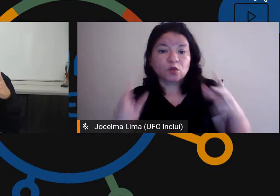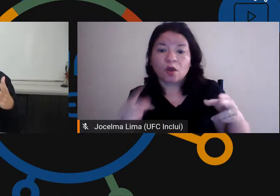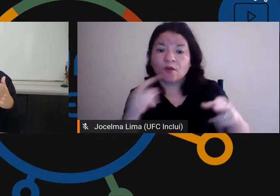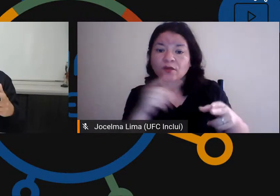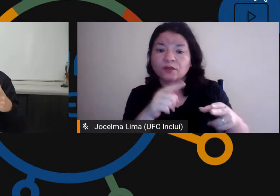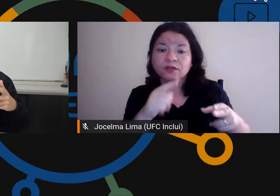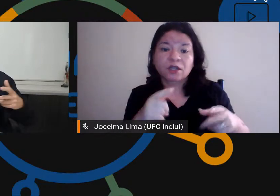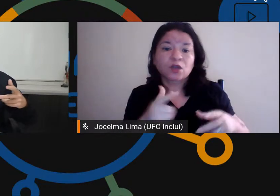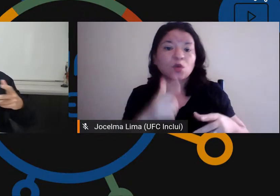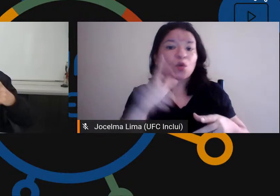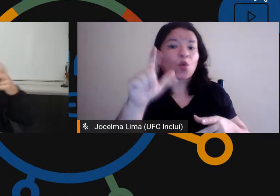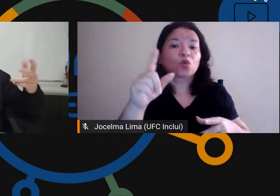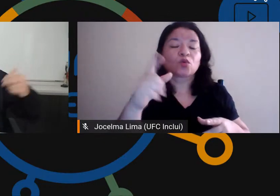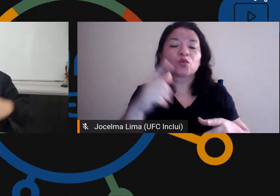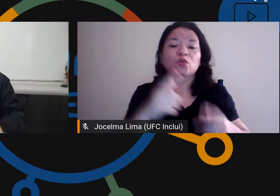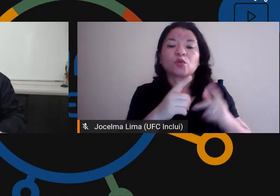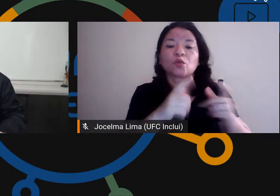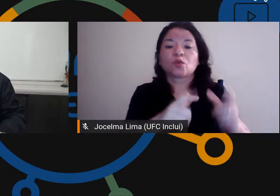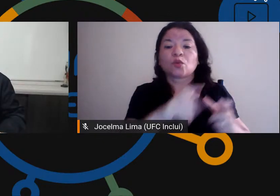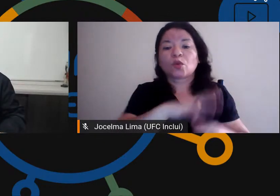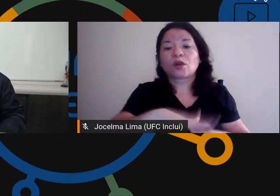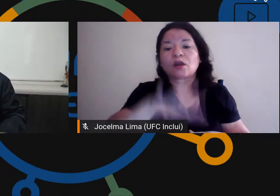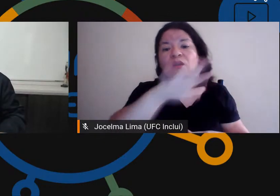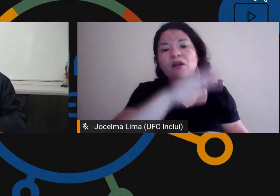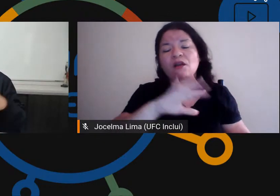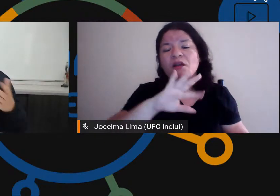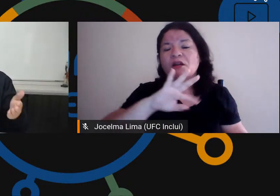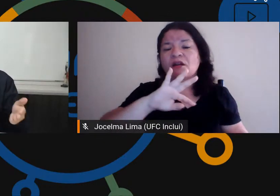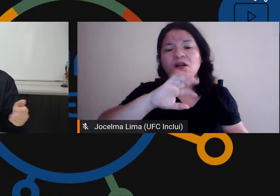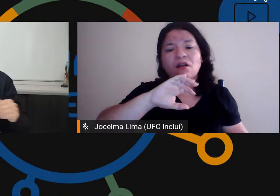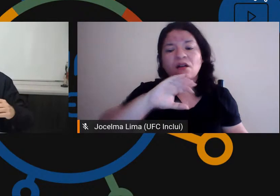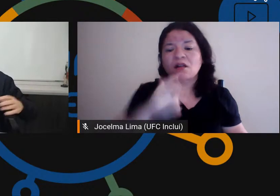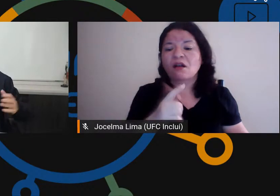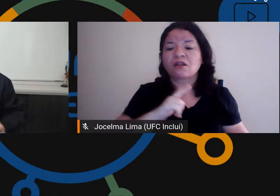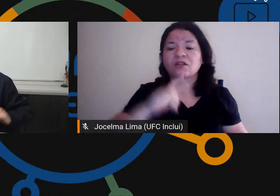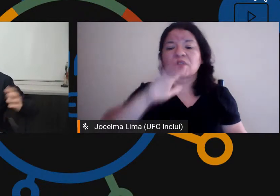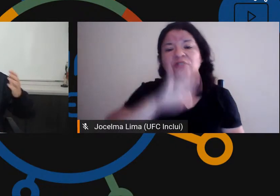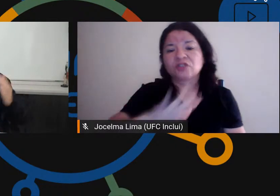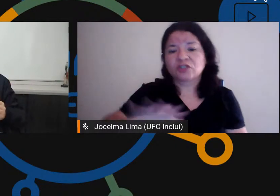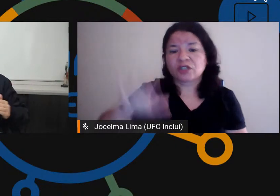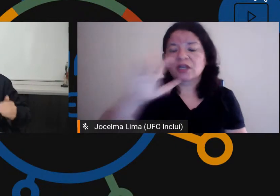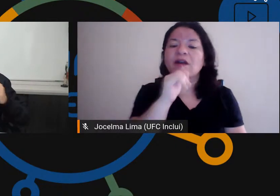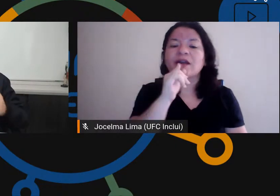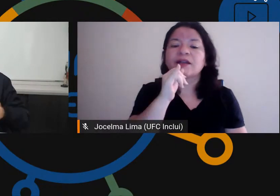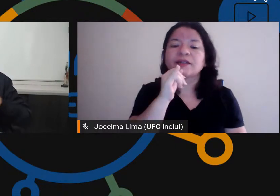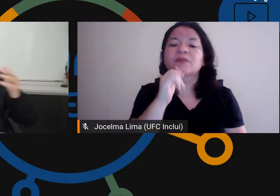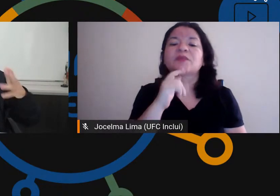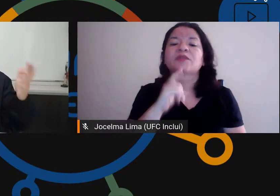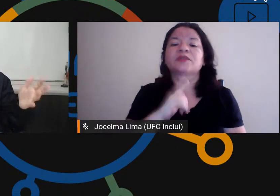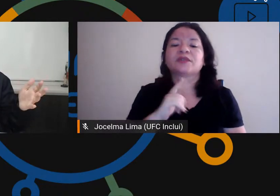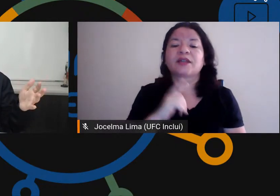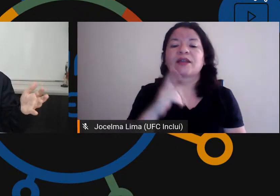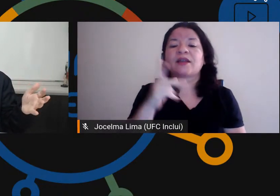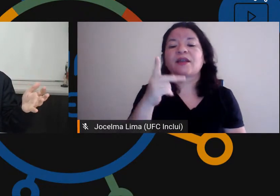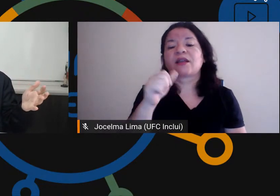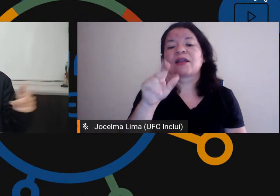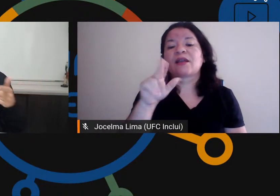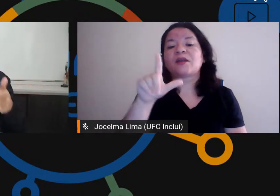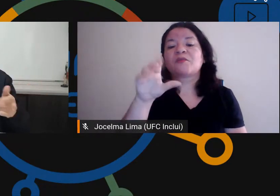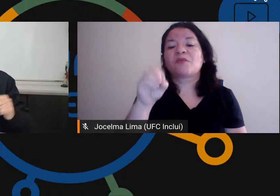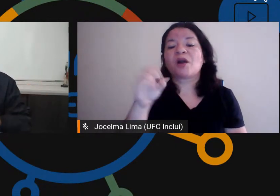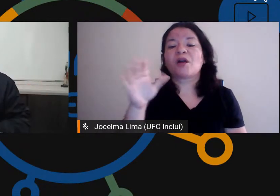universo, e óbvio que há generalizações. Quando a gente fala que Paulo Freire tem o livro dele traduzido em vários